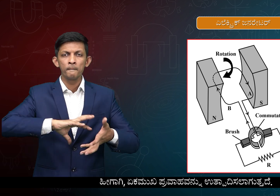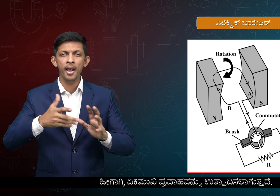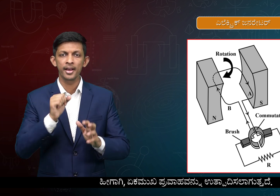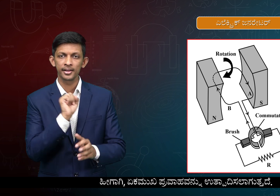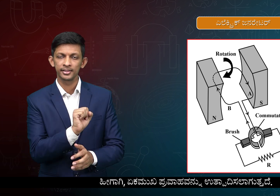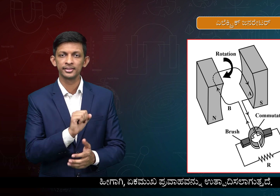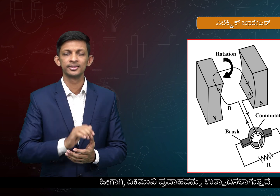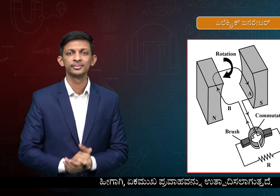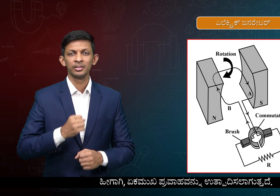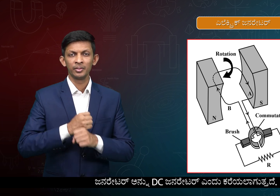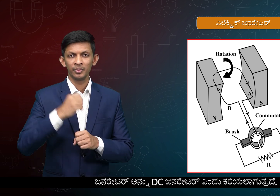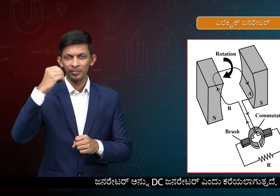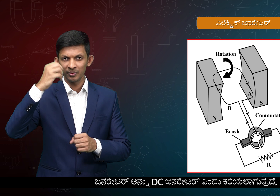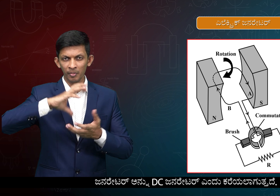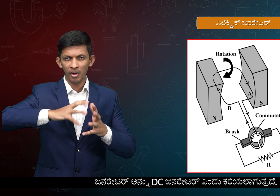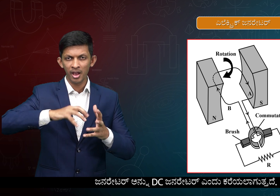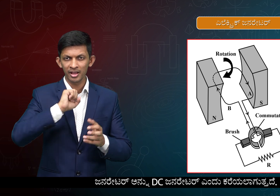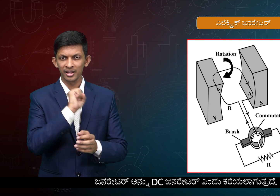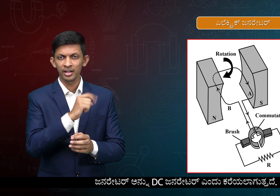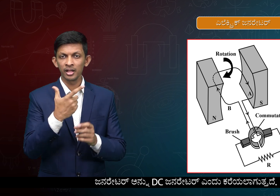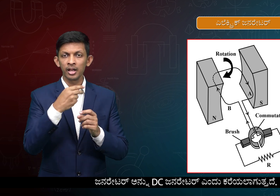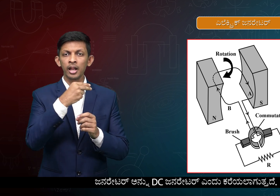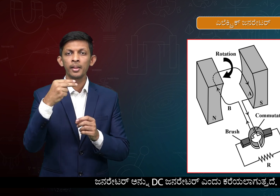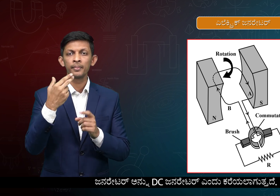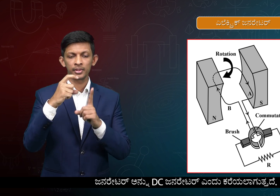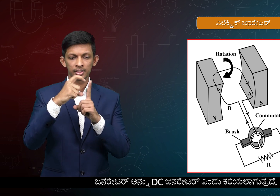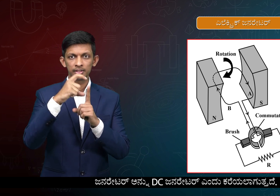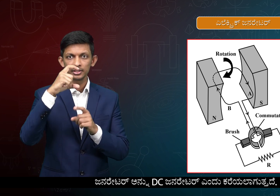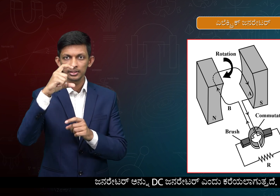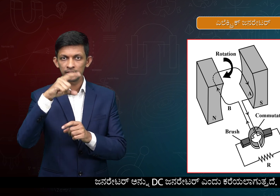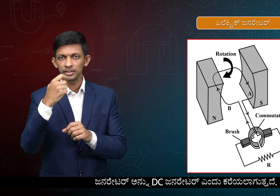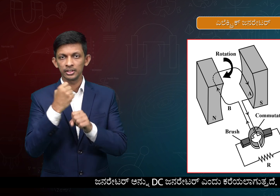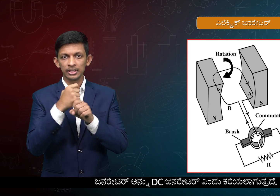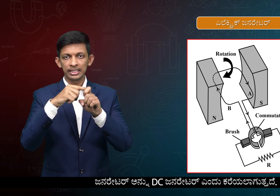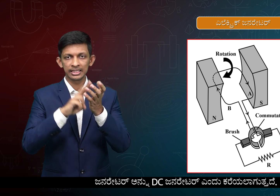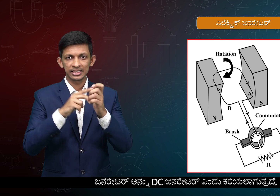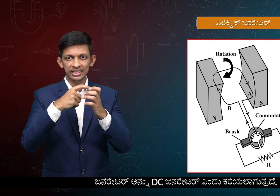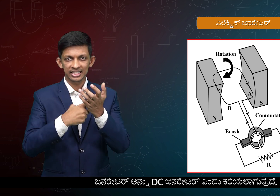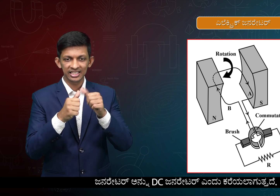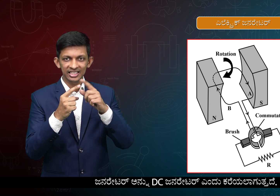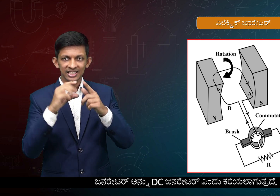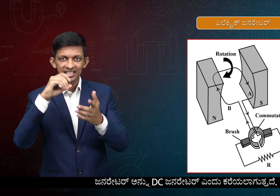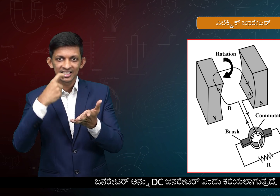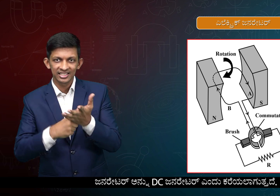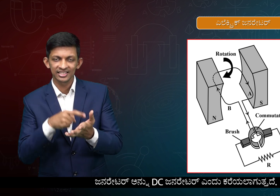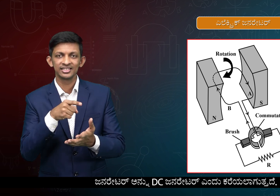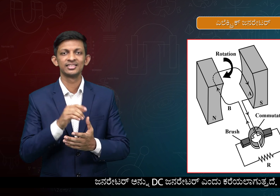ಪ್ರವಾಹವನ್ನು ಉತ್ಪಾದಿಸಲಾಗುತ್ತದೆ. ಜನರೇಟರ್ ಅನ್ನು ಡಿಸಿ ಜನರೇಟರ್ ಎಂದು ಕರೆಯಲಾಗುತ್ತದೆ.